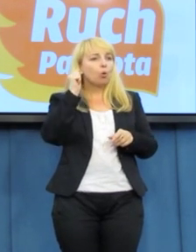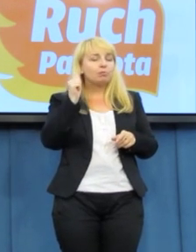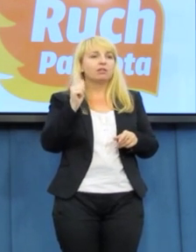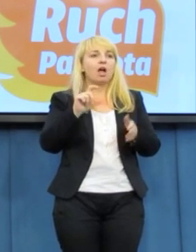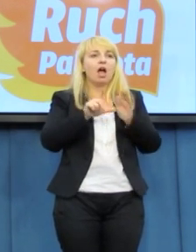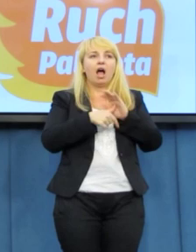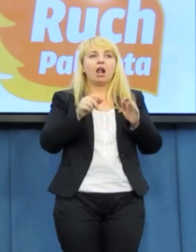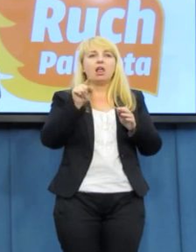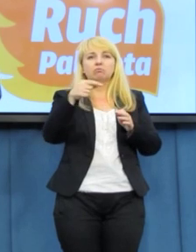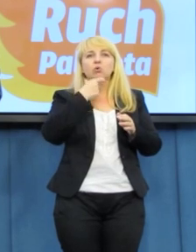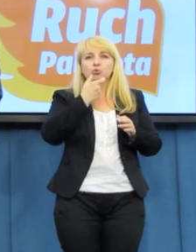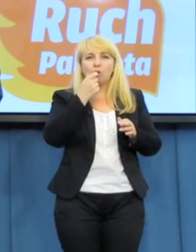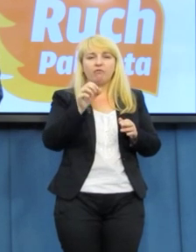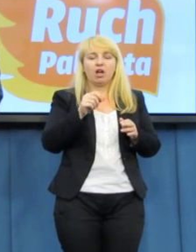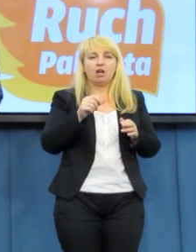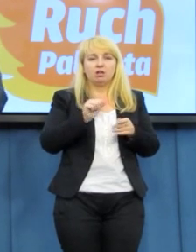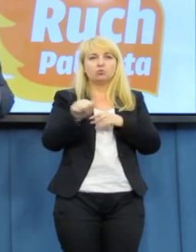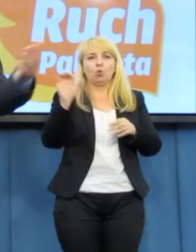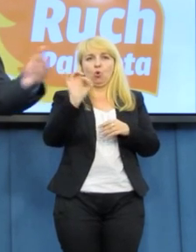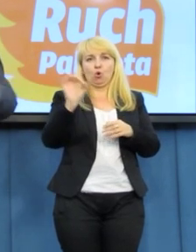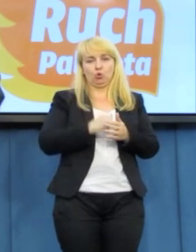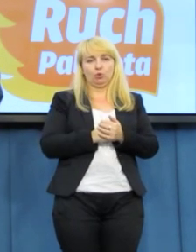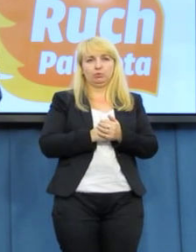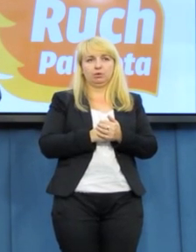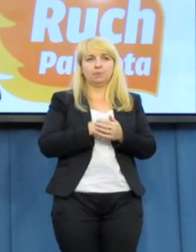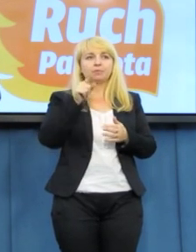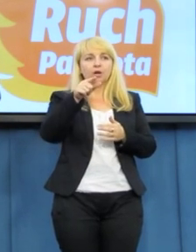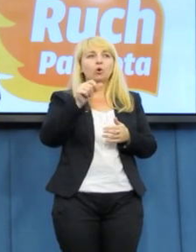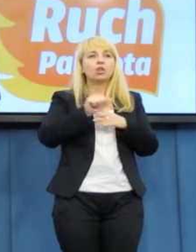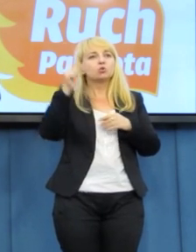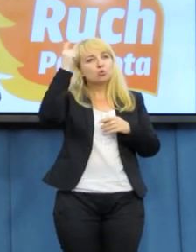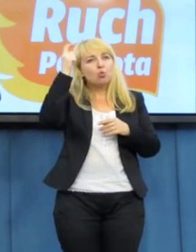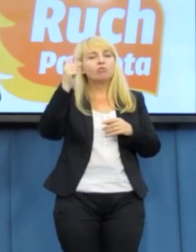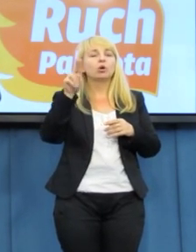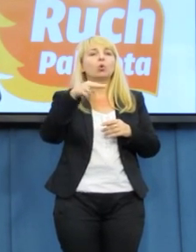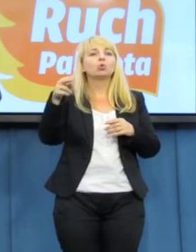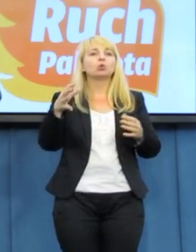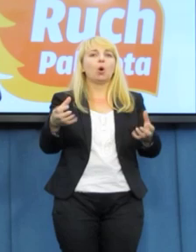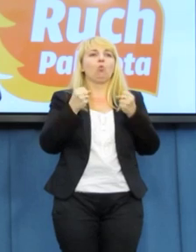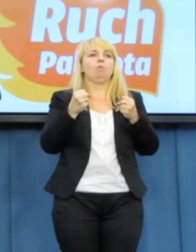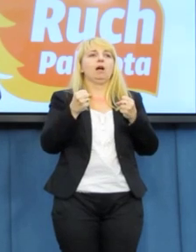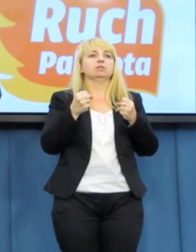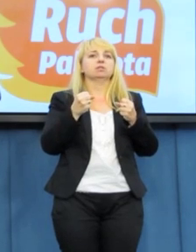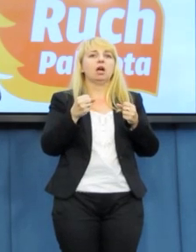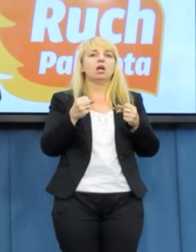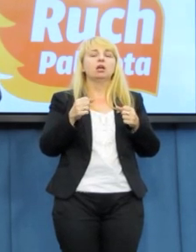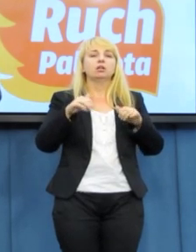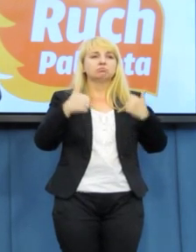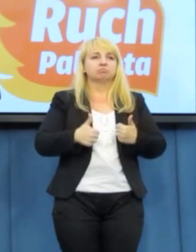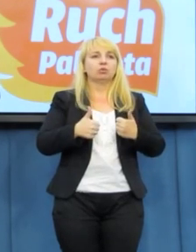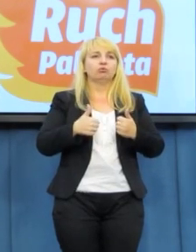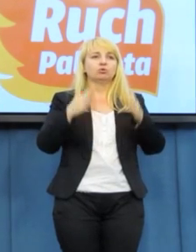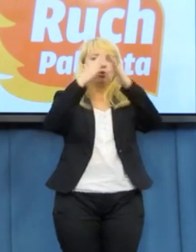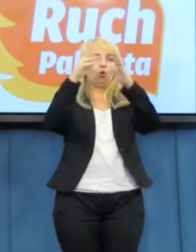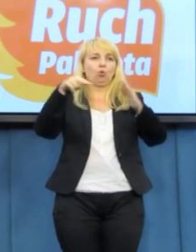prostu żenujące. Ona też jest tym człowiekiem, który umacnia pozycję zachłannego kleru w